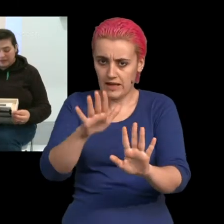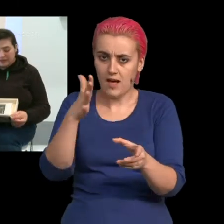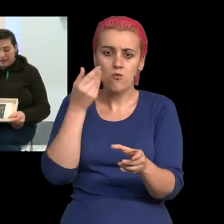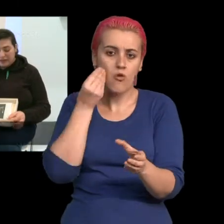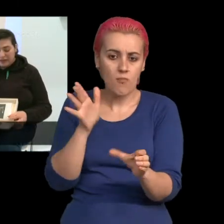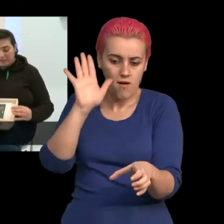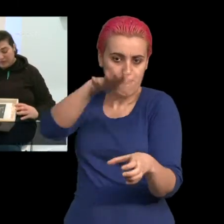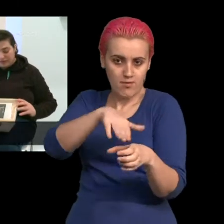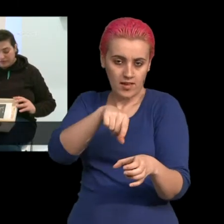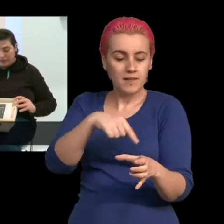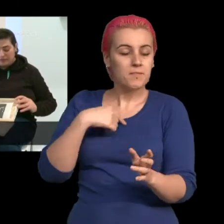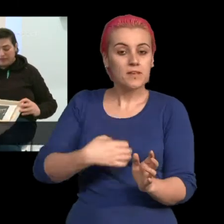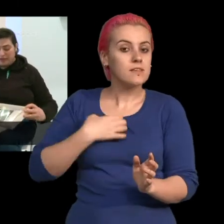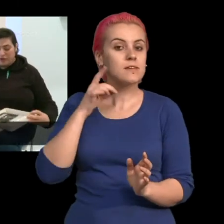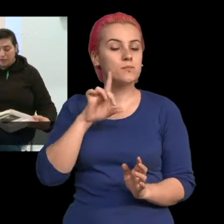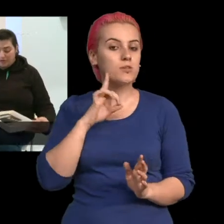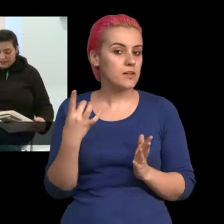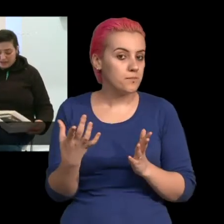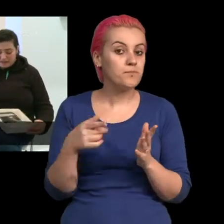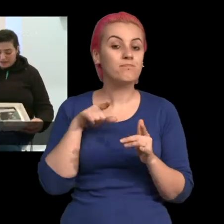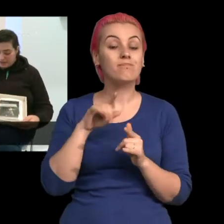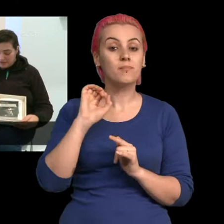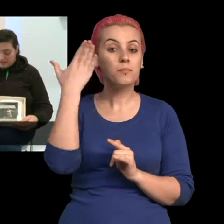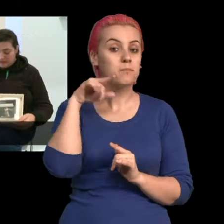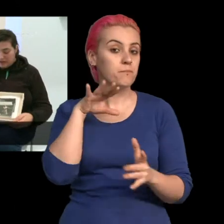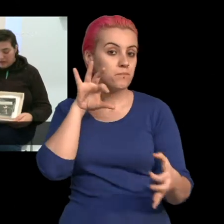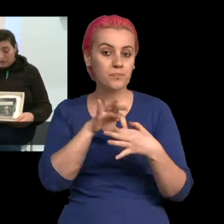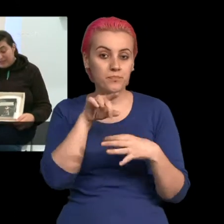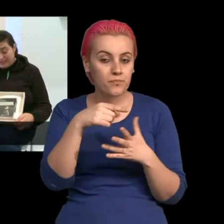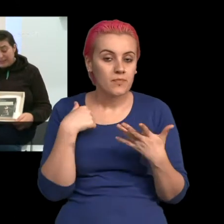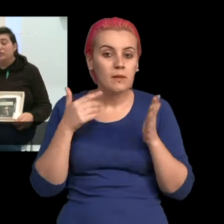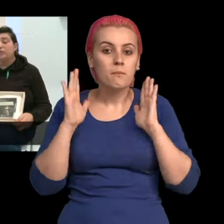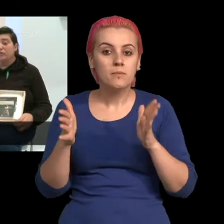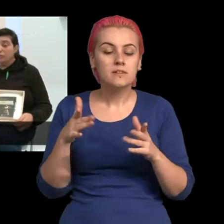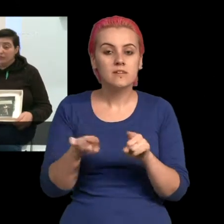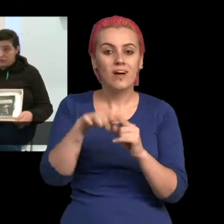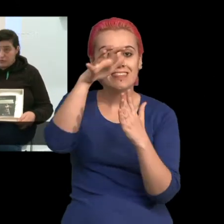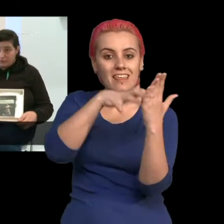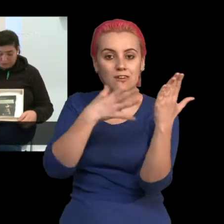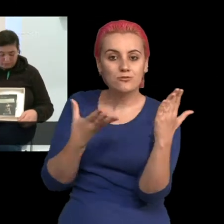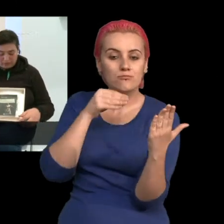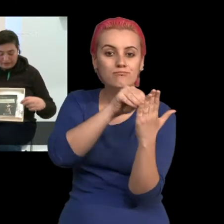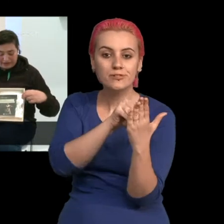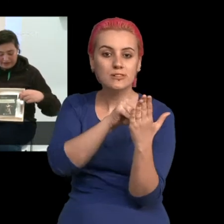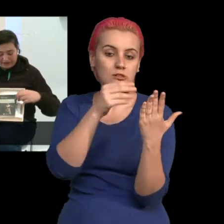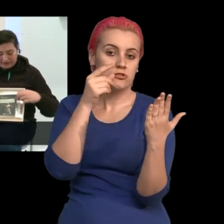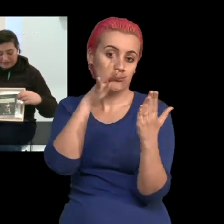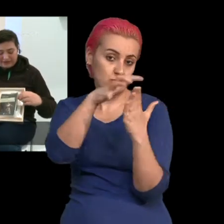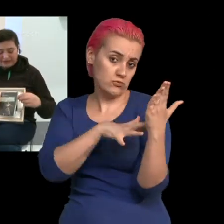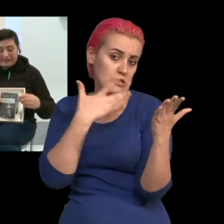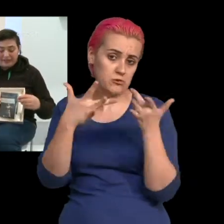tampa, que me pareciam fundamentais. O primeiro tinha de facto a ver com a necessidade de inclusão do texto do Pedro